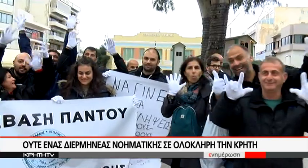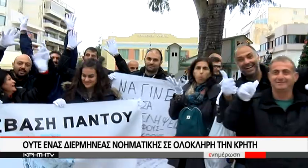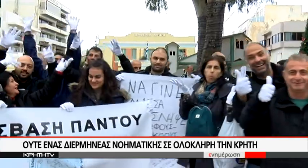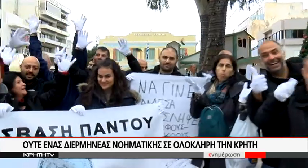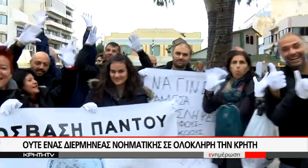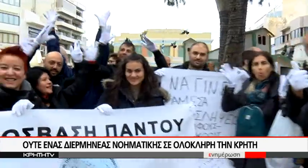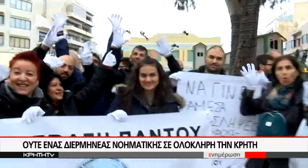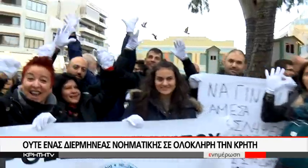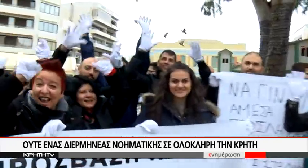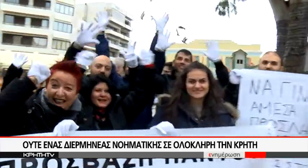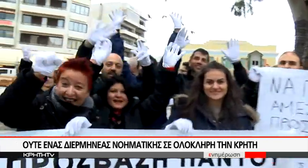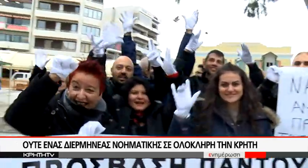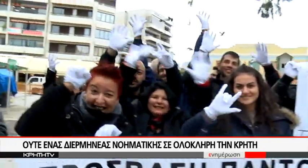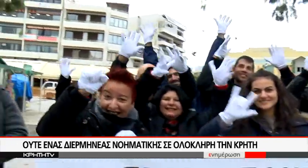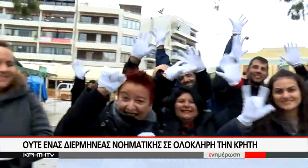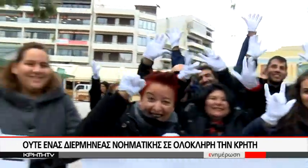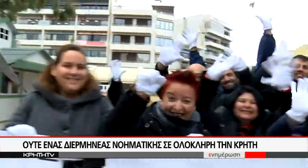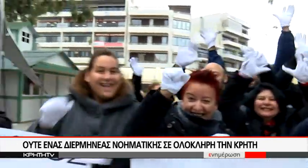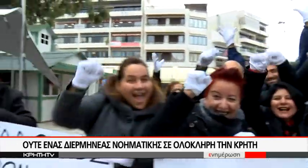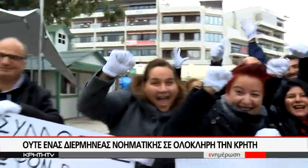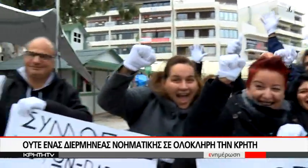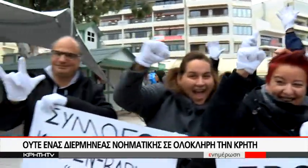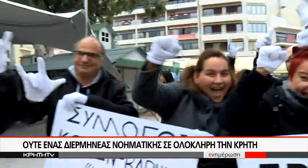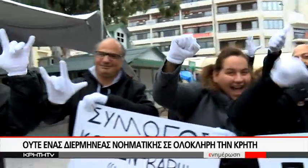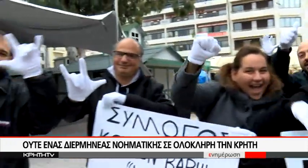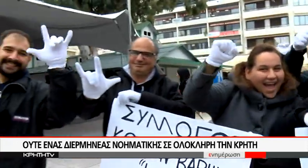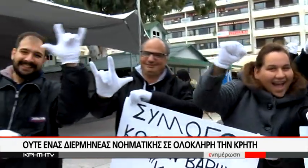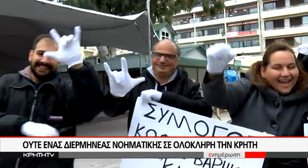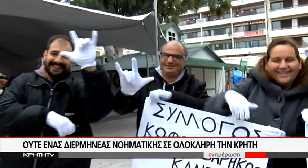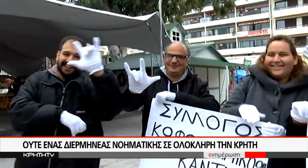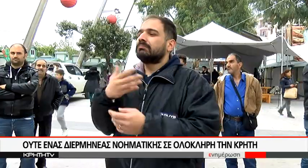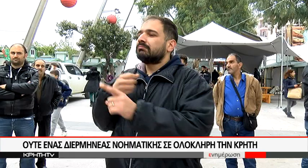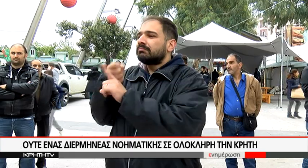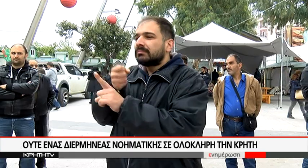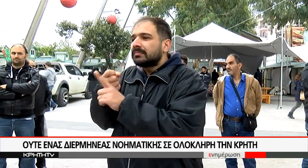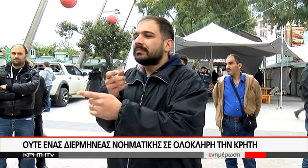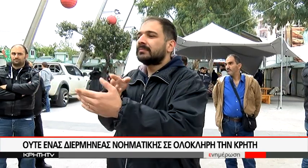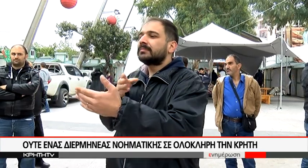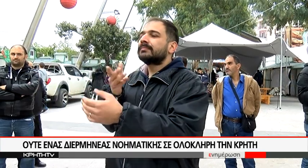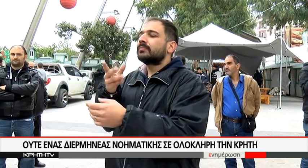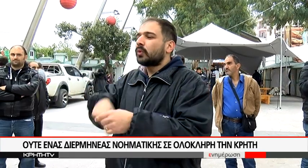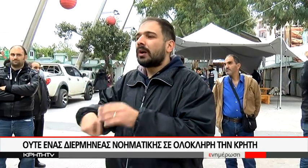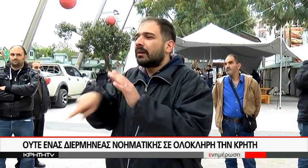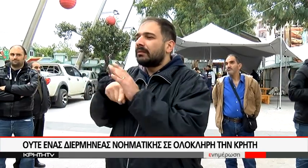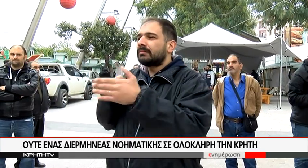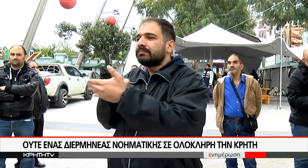ιδιωτική δραστηριότητα, απλά και μόνο επειδή οι ίδιοι δεν μπορούν να ακούσουν, αλλά ούτε και να ακουστούν. Το πρόβλημα των κοφών